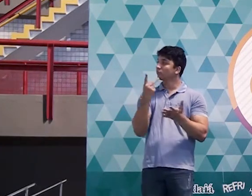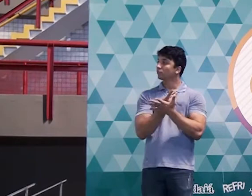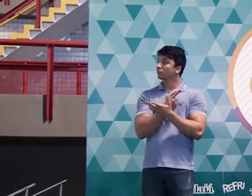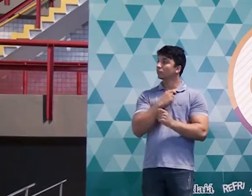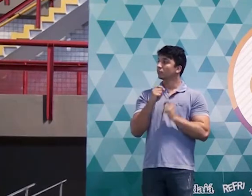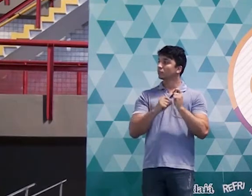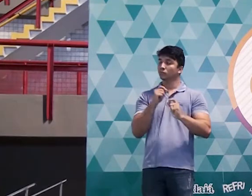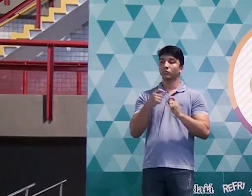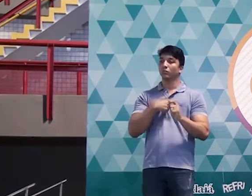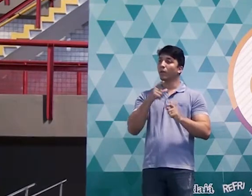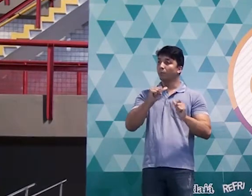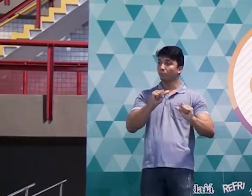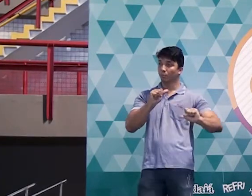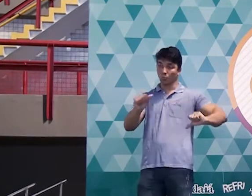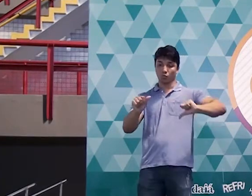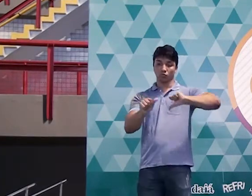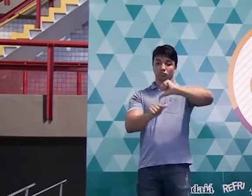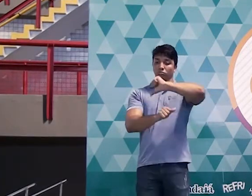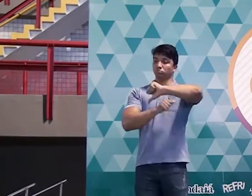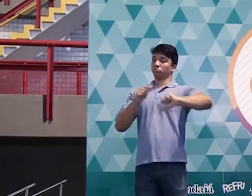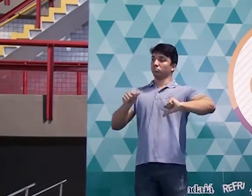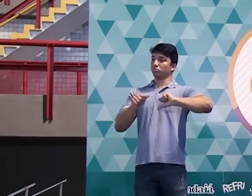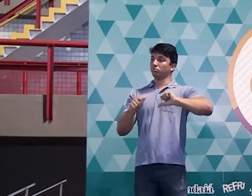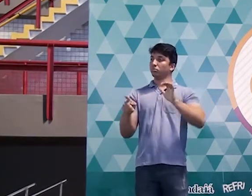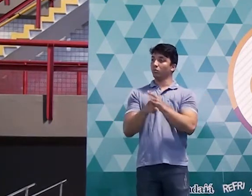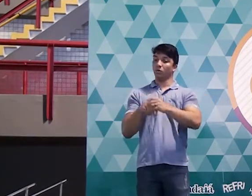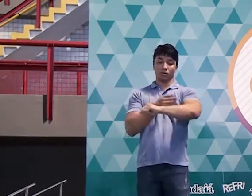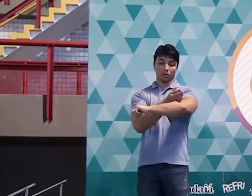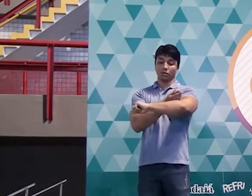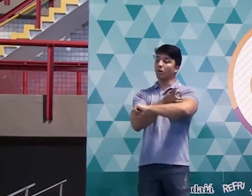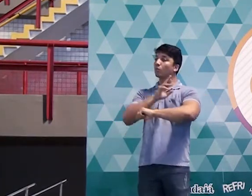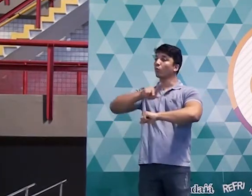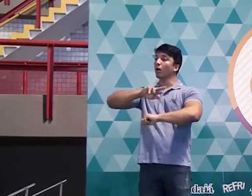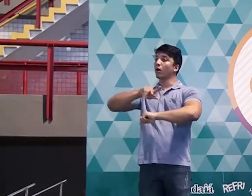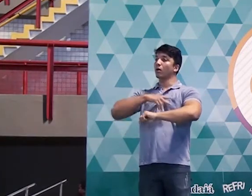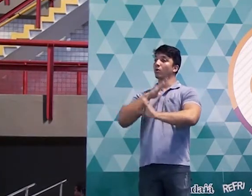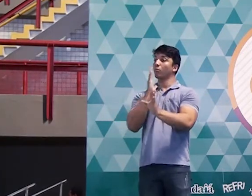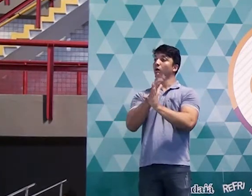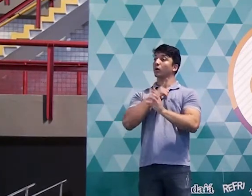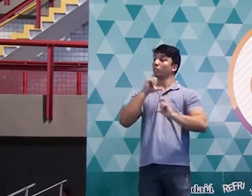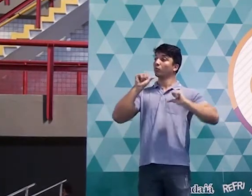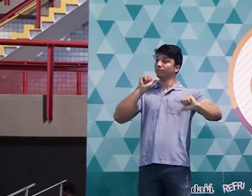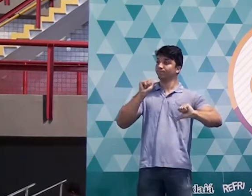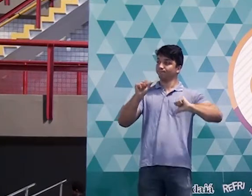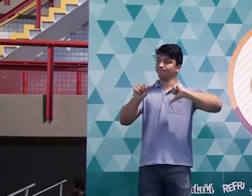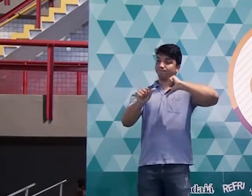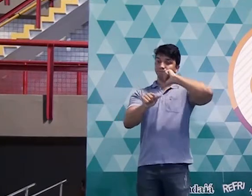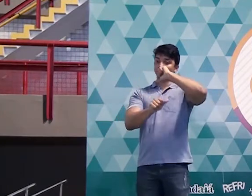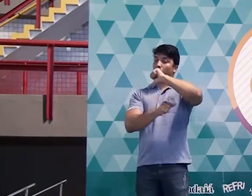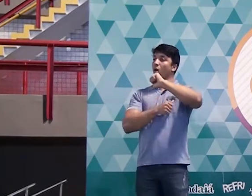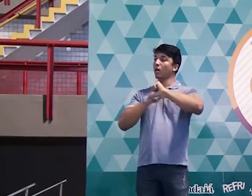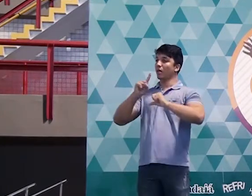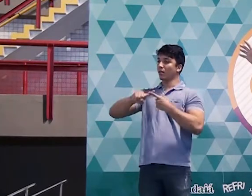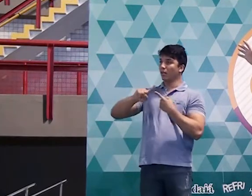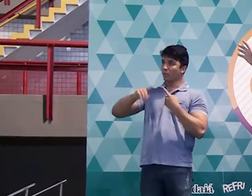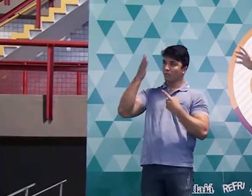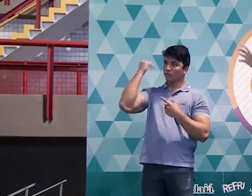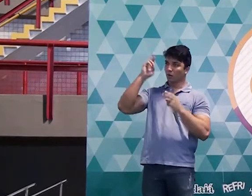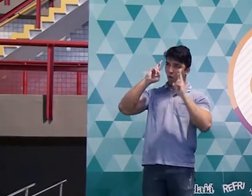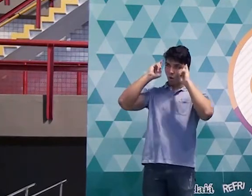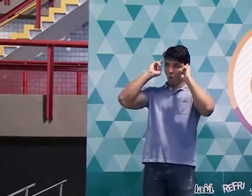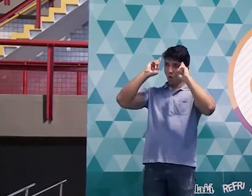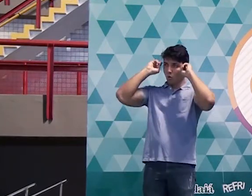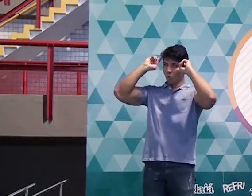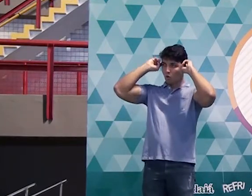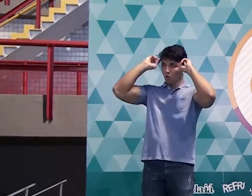de transição, tá? O nome Idade Média não é por acaso. A gente está saindo de Roma e